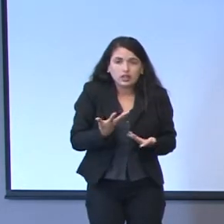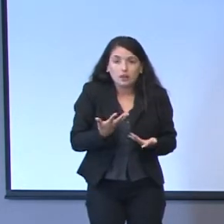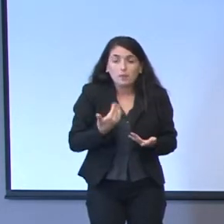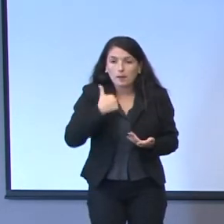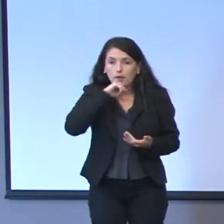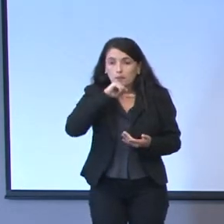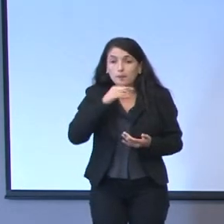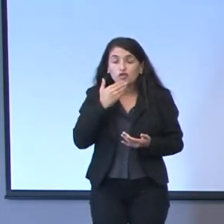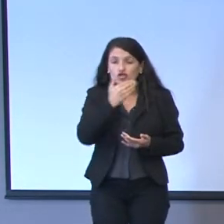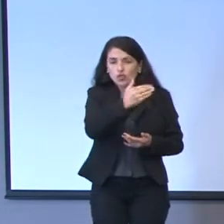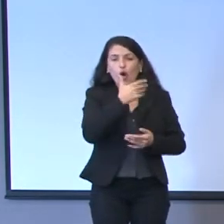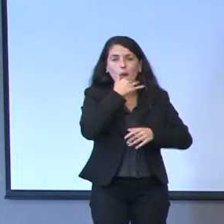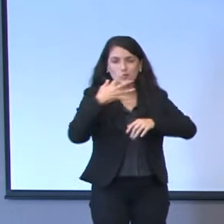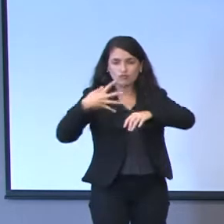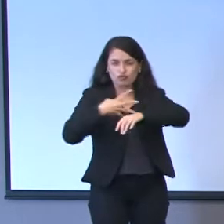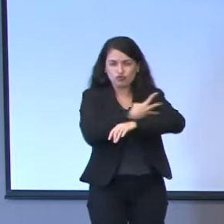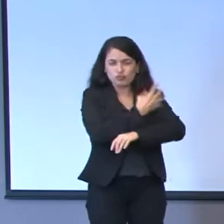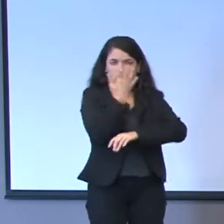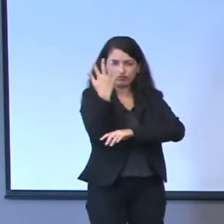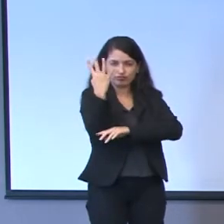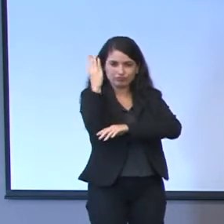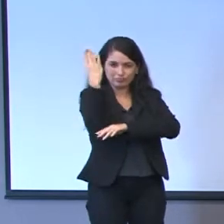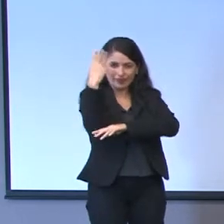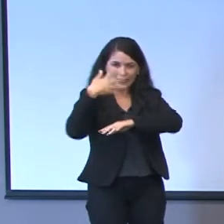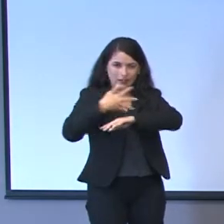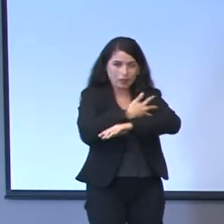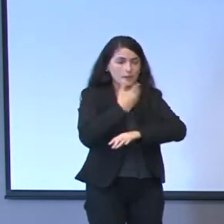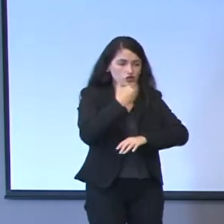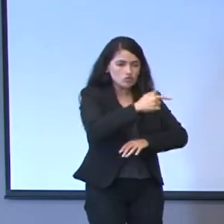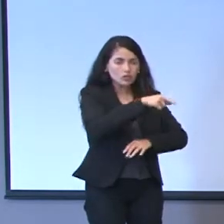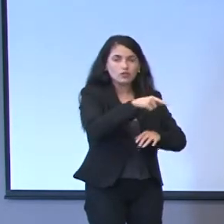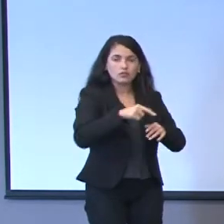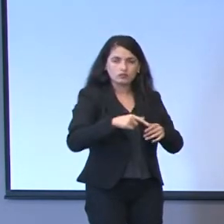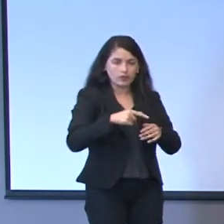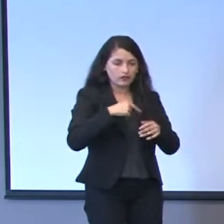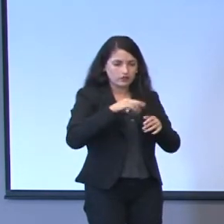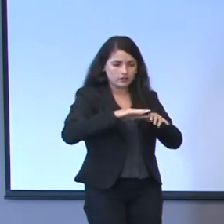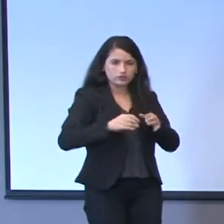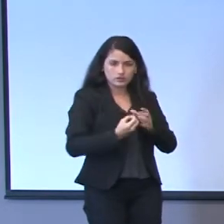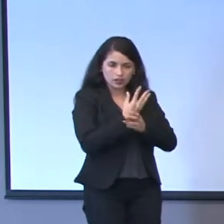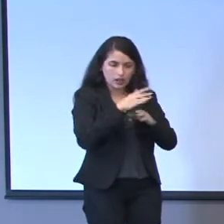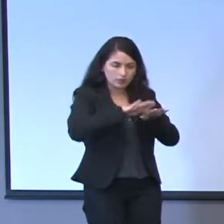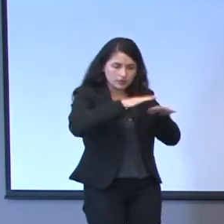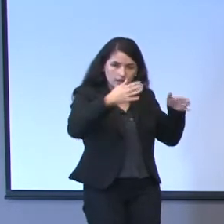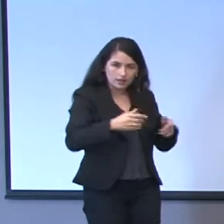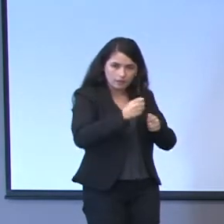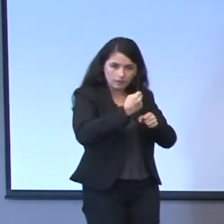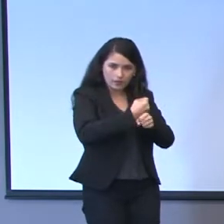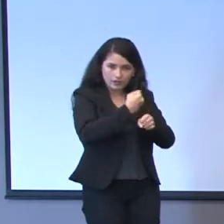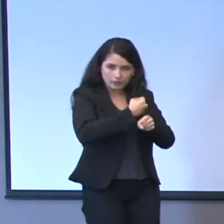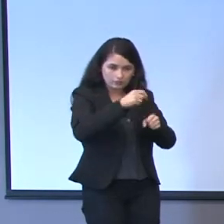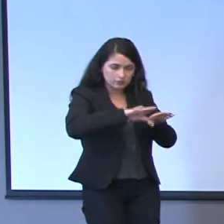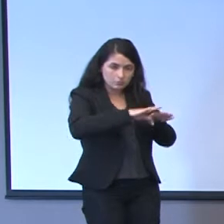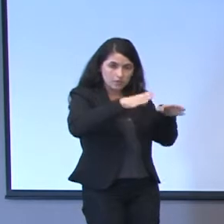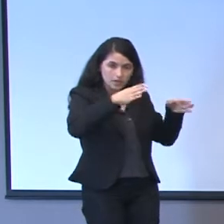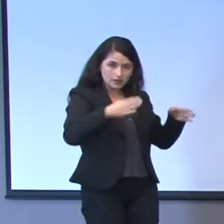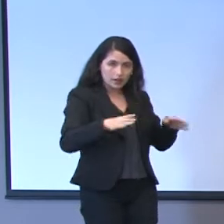mais alta, levemente inclinada, que tivesse um suporte para que eu colocasse o lápis e que eu conseguisse ver